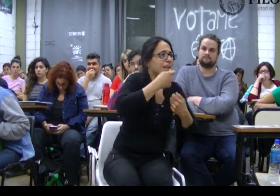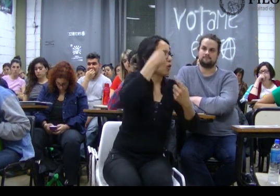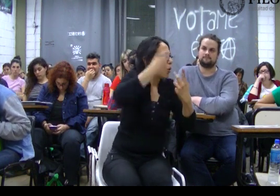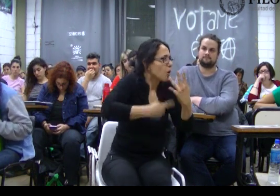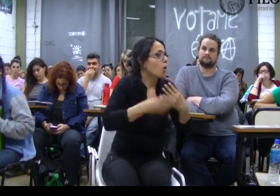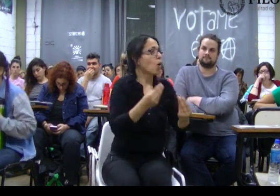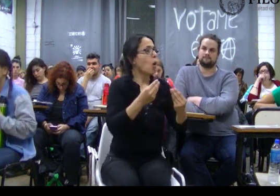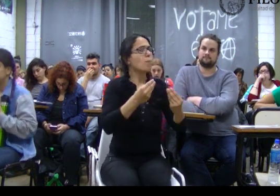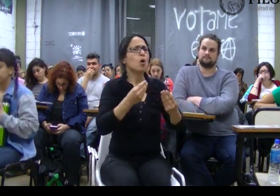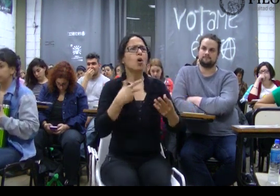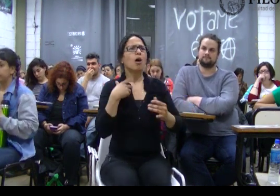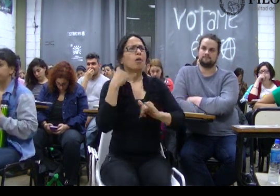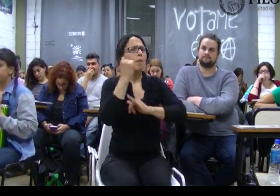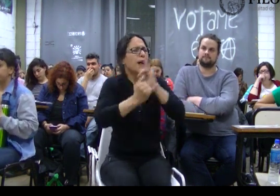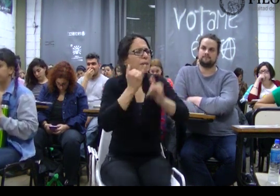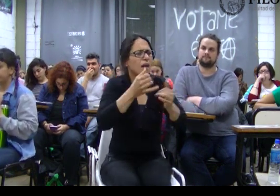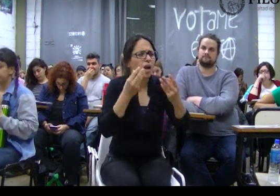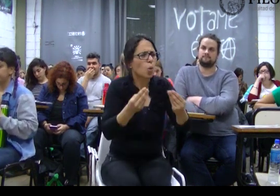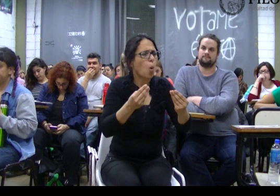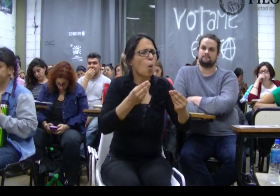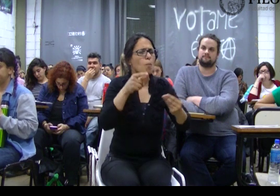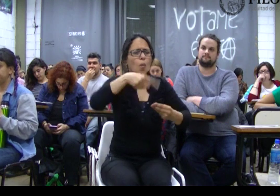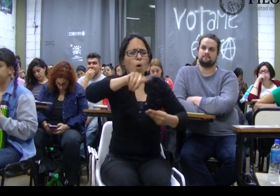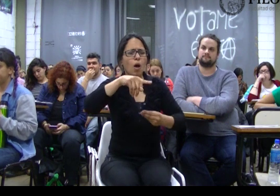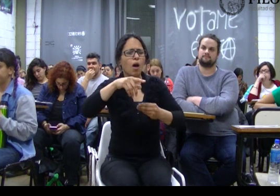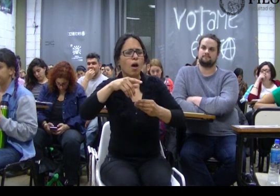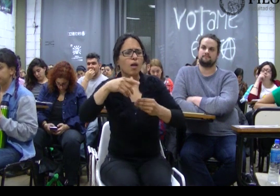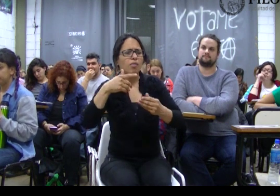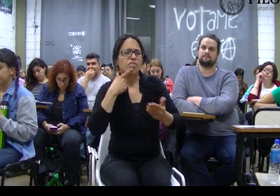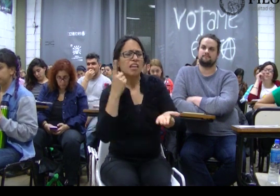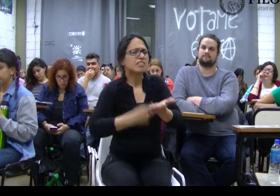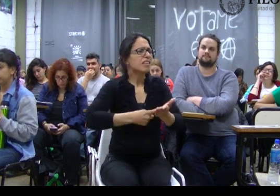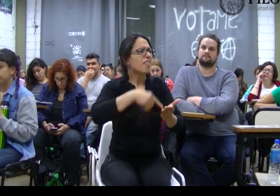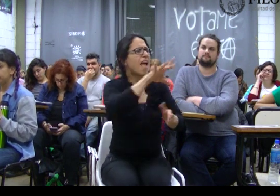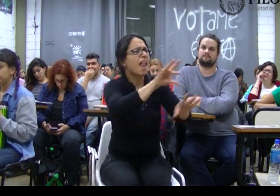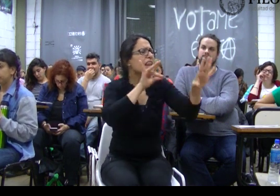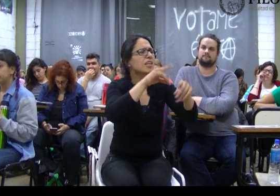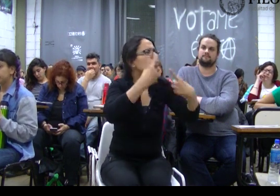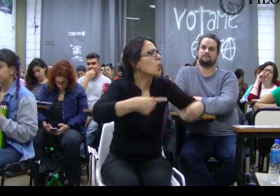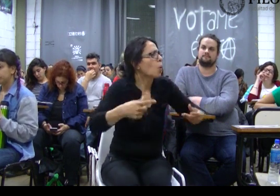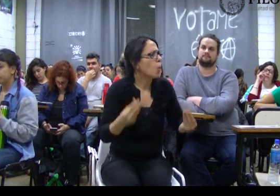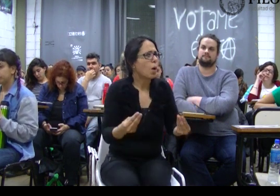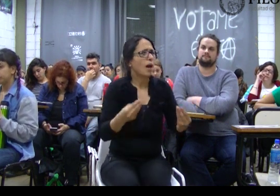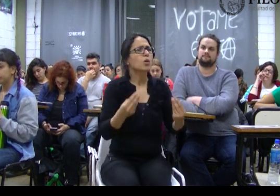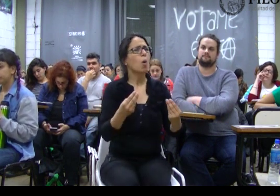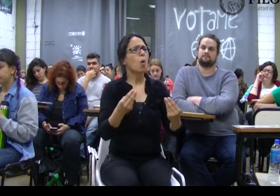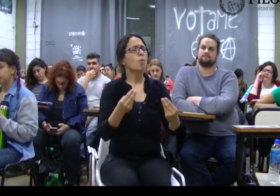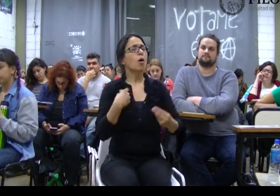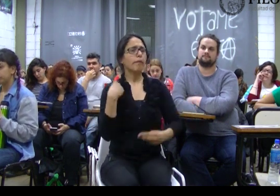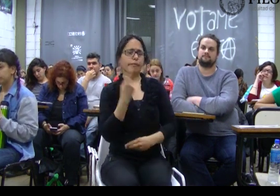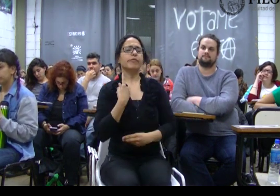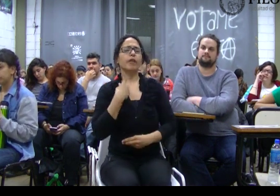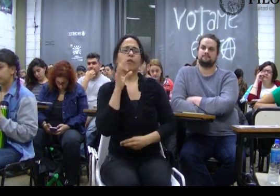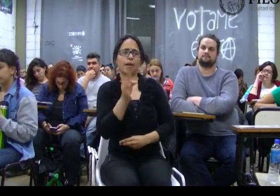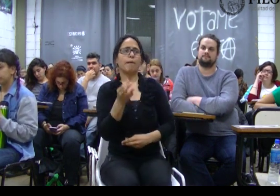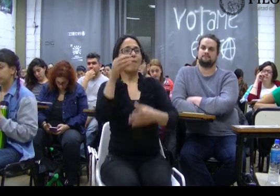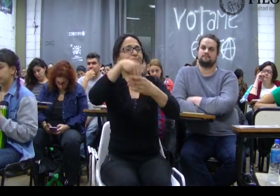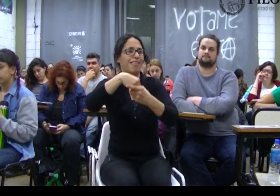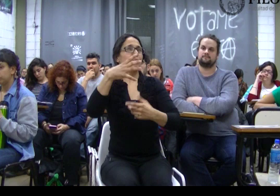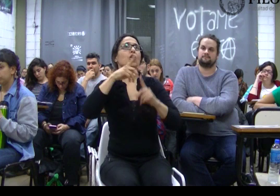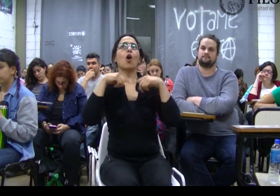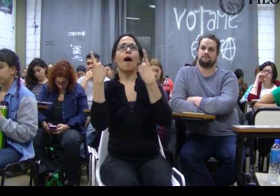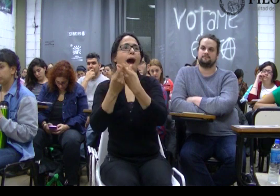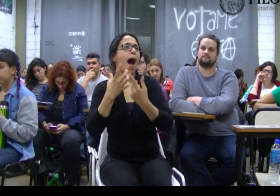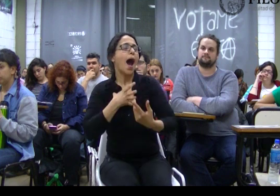del consentimiento para elegir los métodos, cuando sabemos que hay alguna alumna en el aula